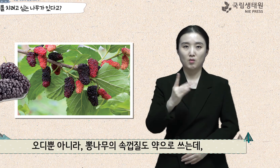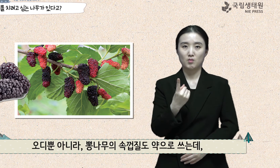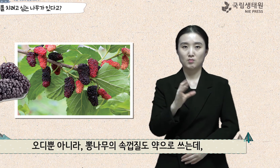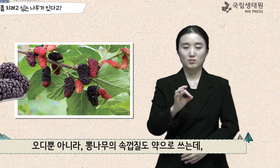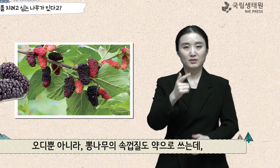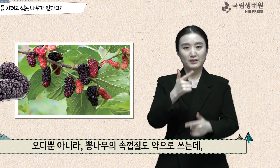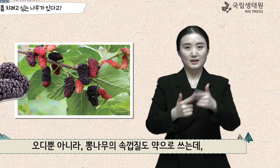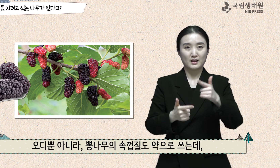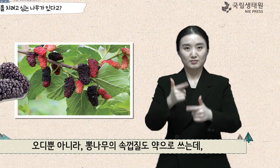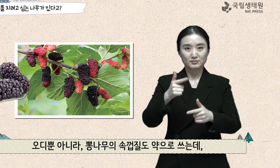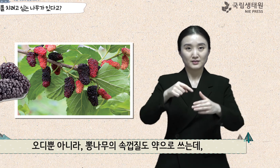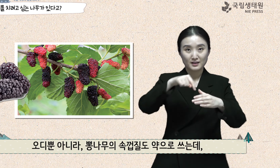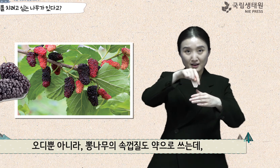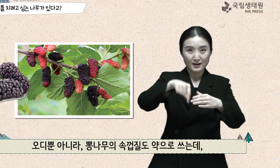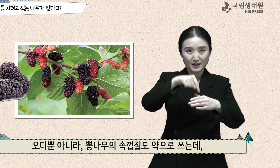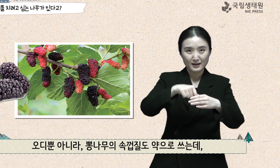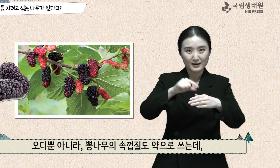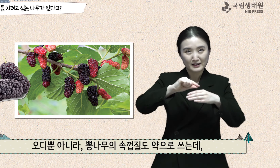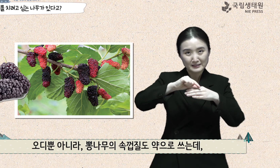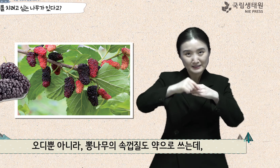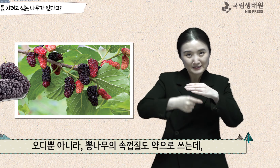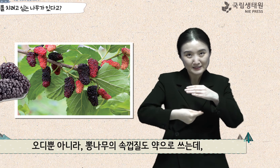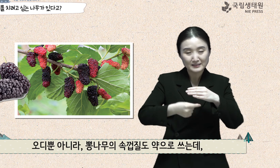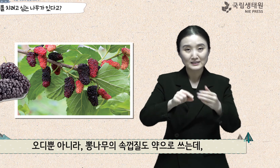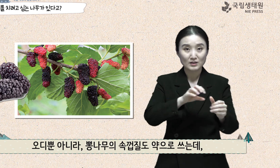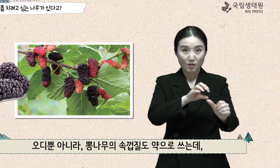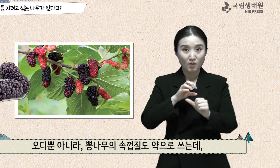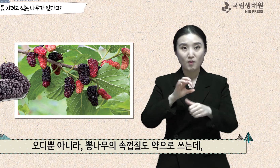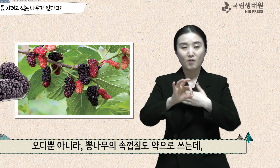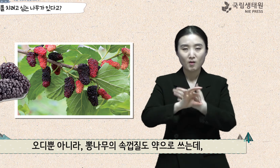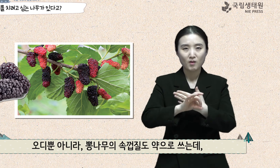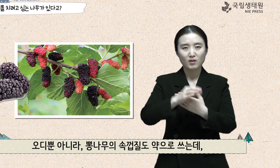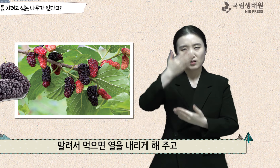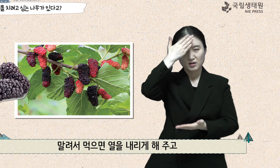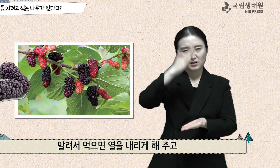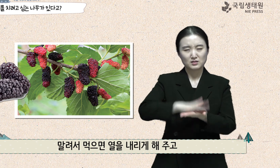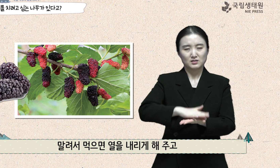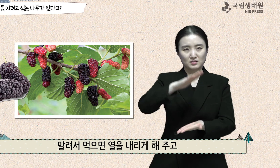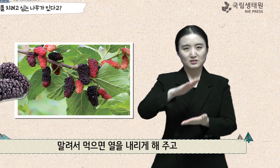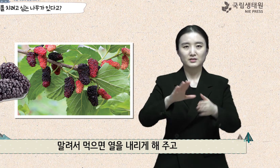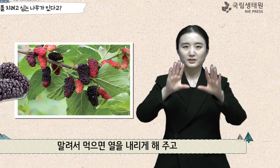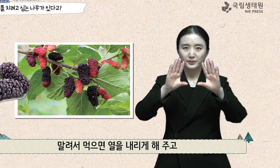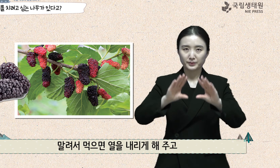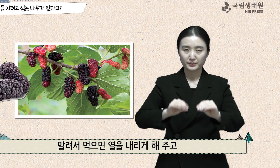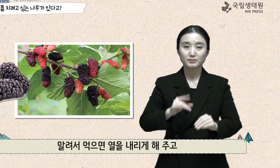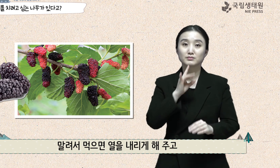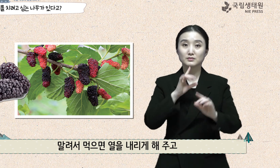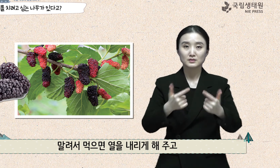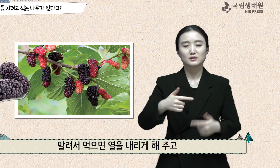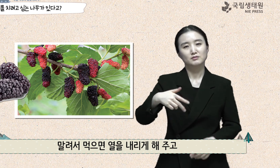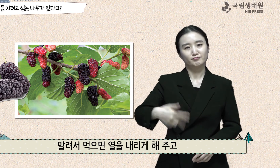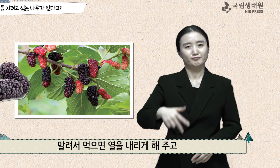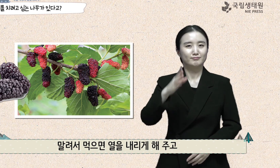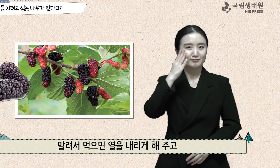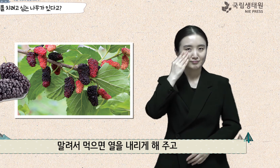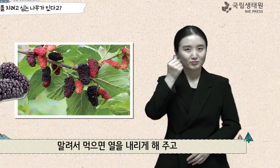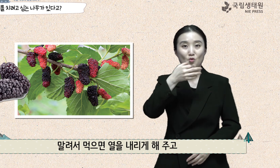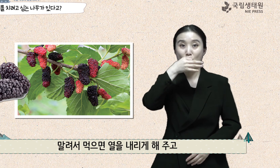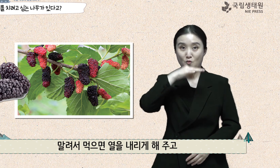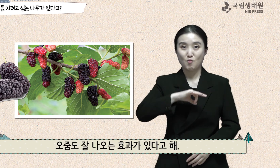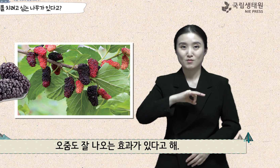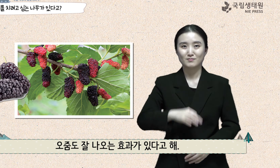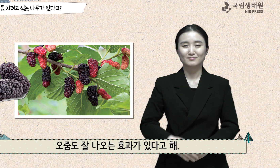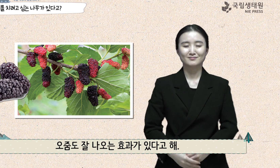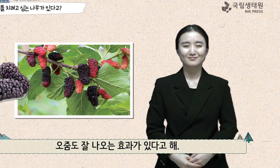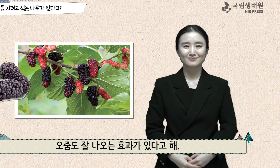오디뿐 아니라 뽕나무의 속껍질도 약으로 쓰는데 말려서 먹으면 열을 내리게 해주고